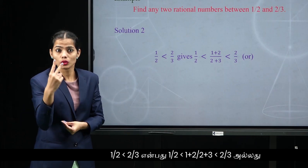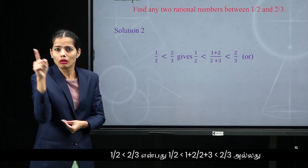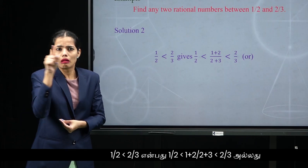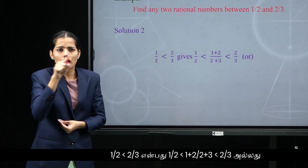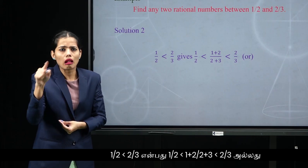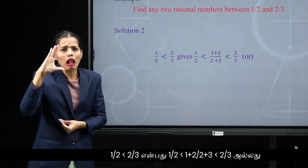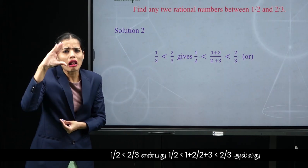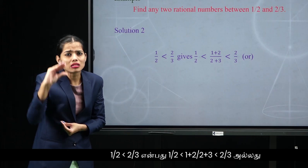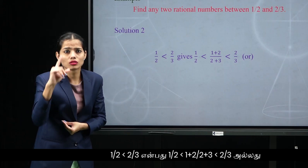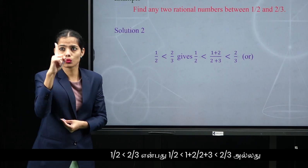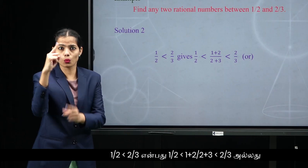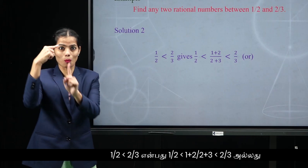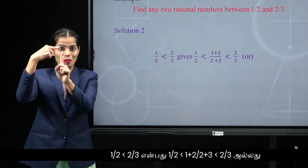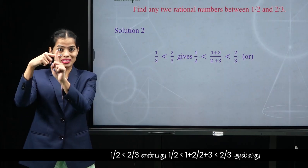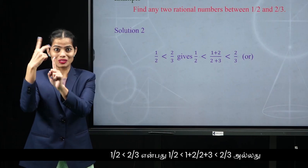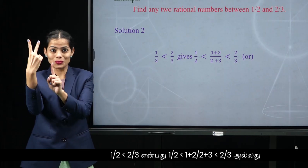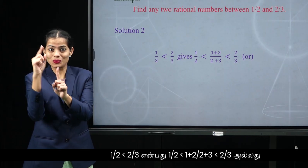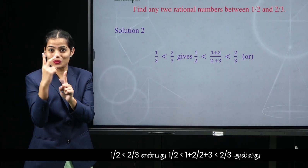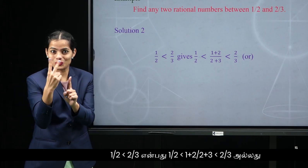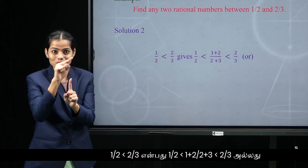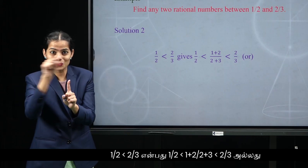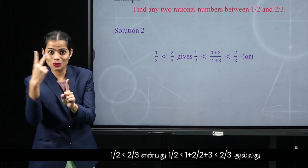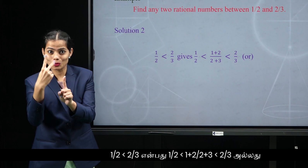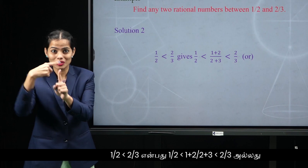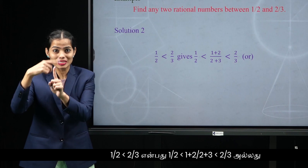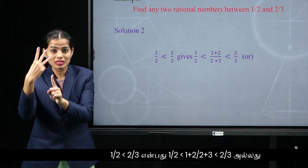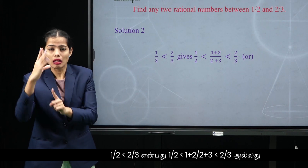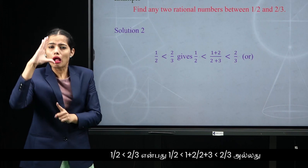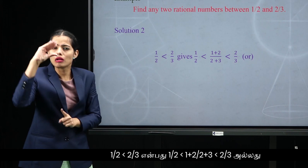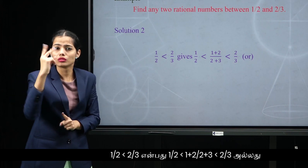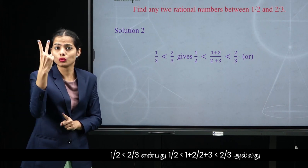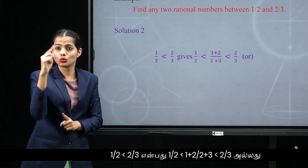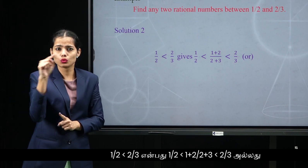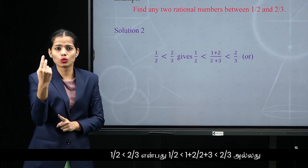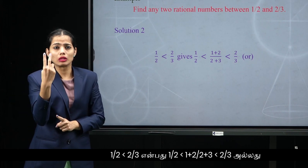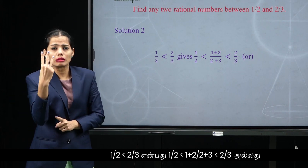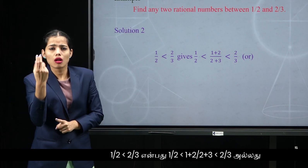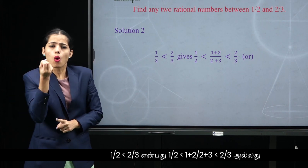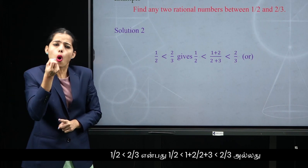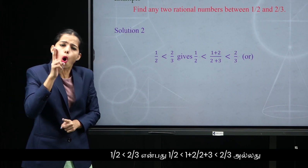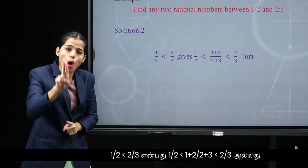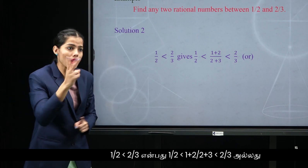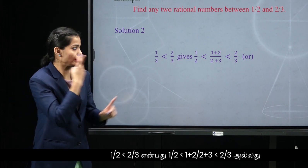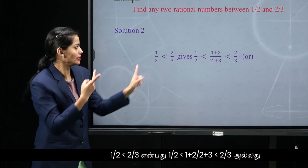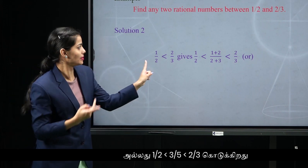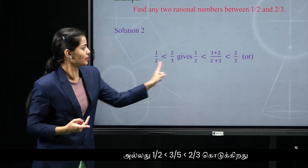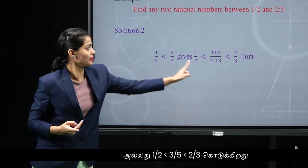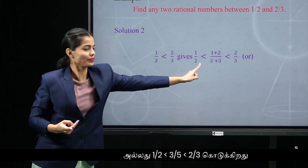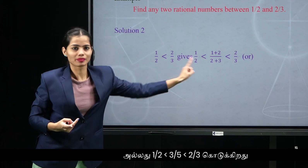கொடுக்கிறது. 1 கூட்டல் 2/2 கூட்டல் 3 2/3 விட பெரியது.